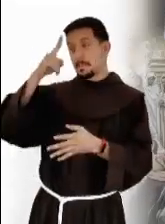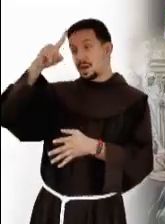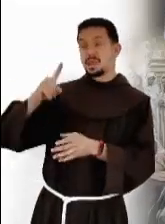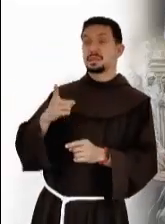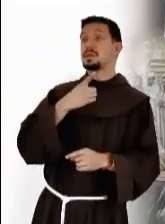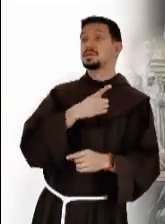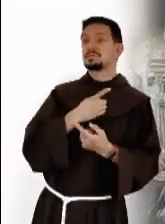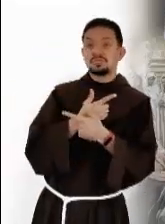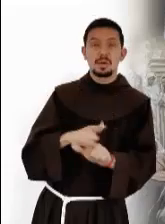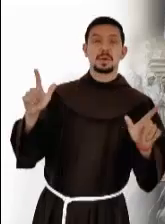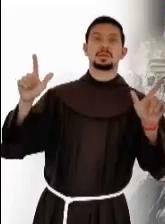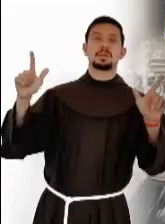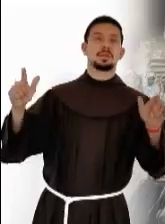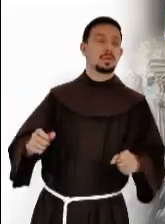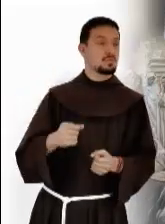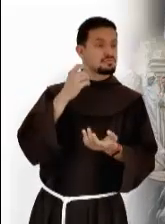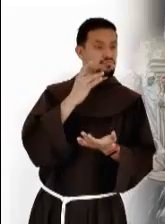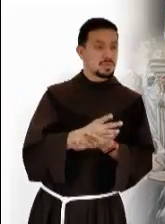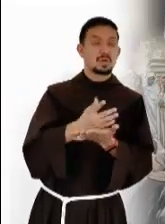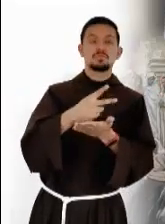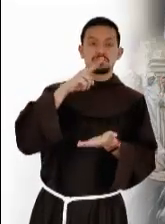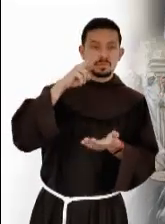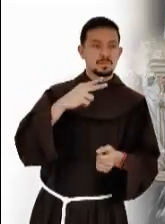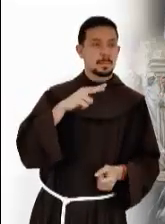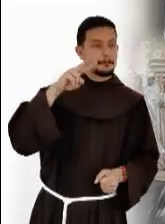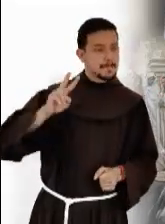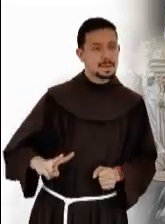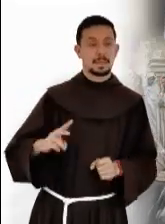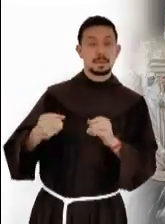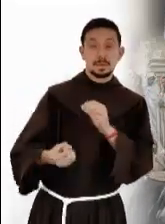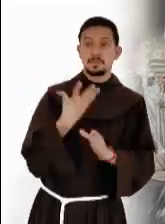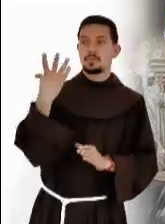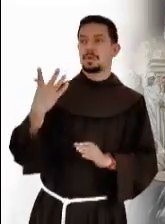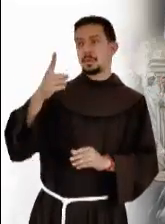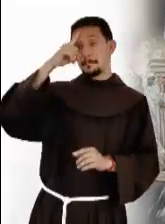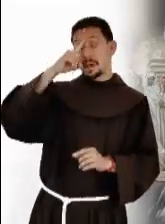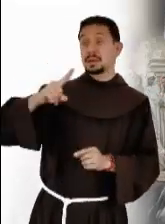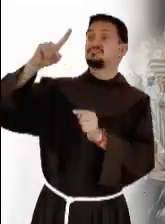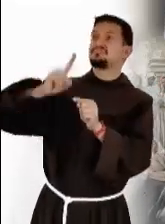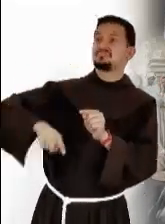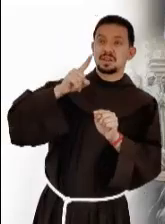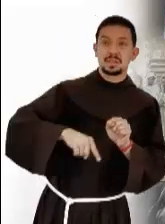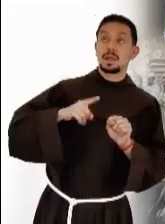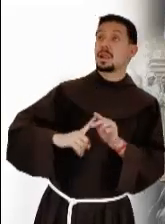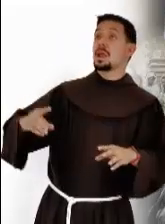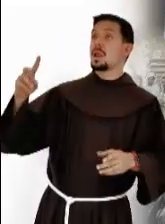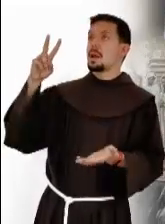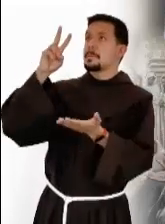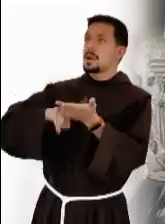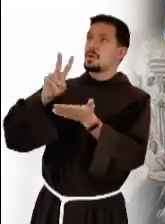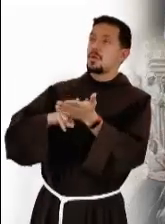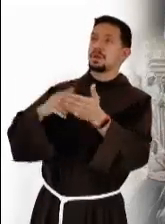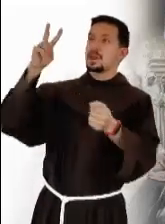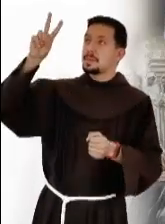Argumentamos libertades y nuevas verdades para desfigurar la verdad eterna y única libertad.